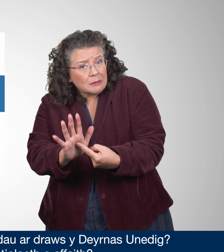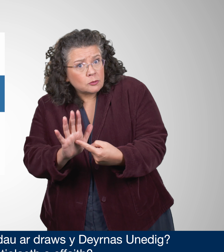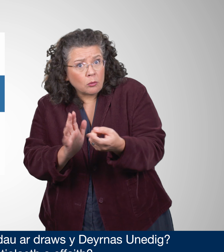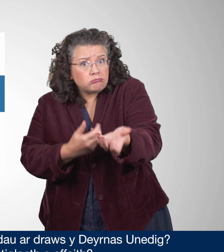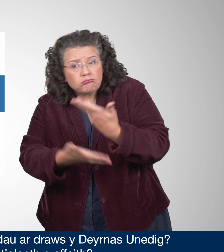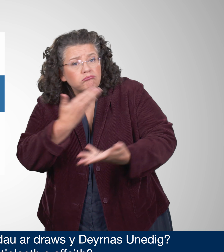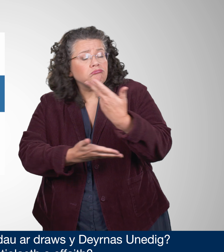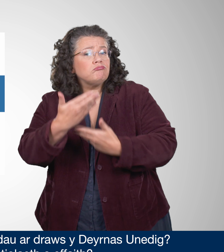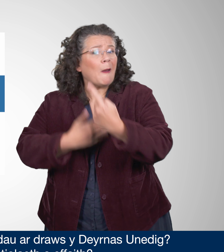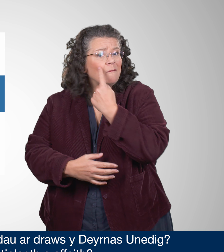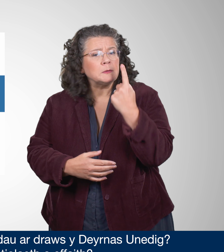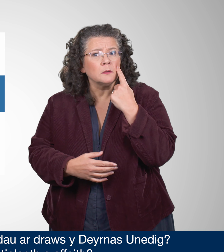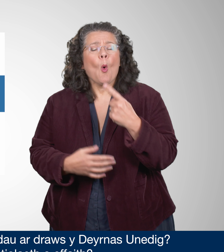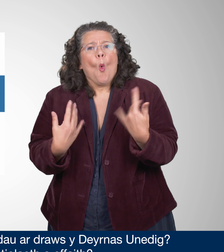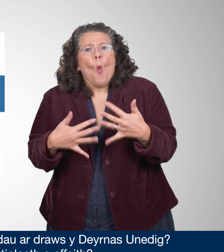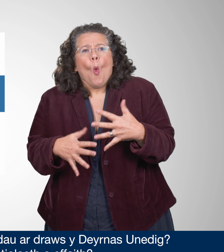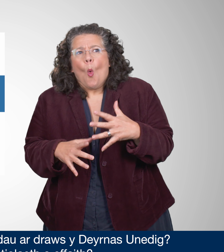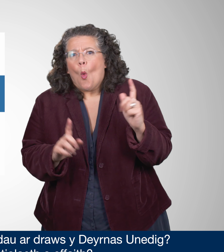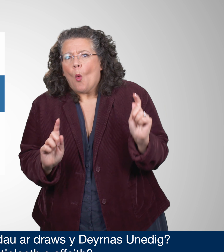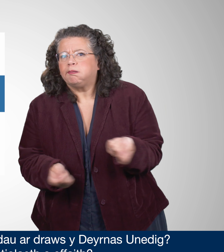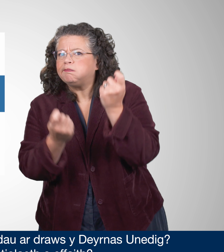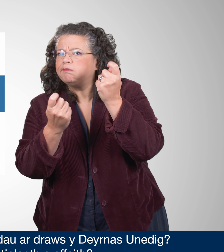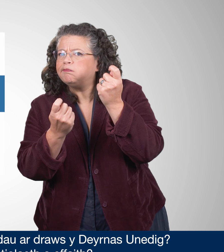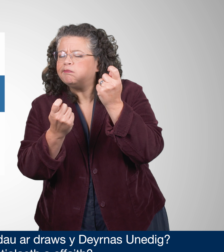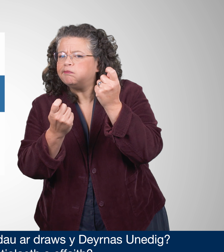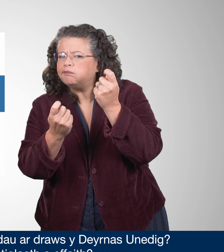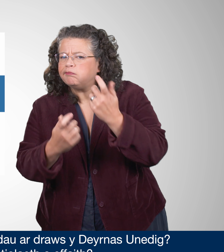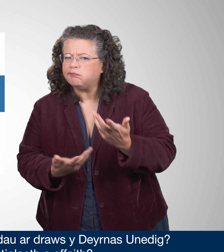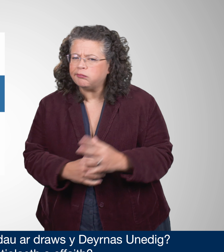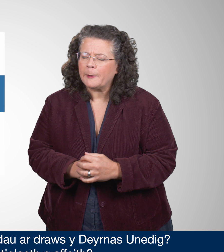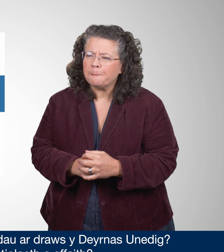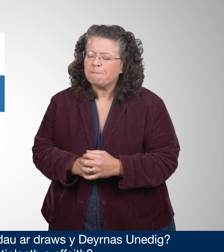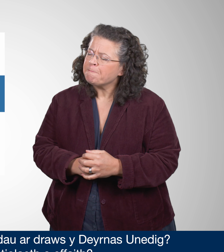Allwch chi ddangos tystiolaeth o effaith?